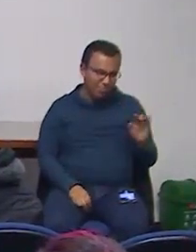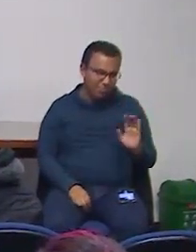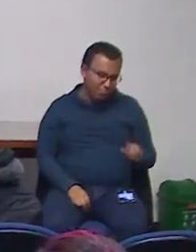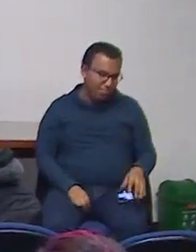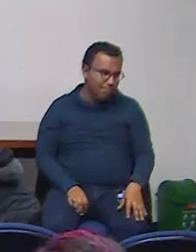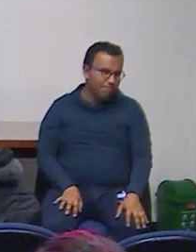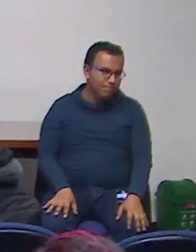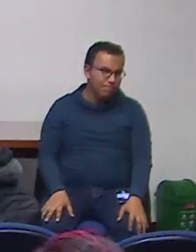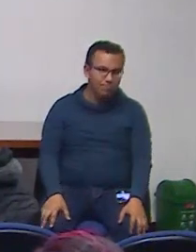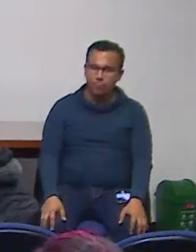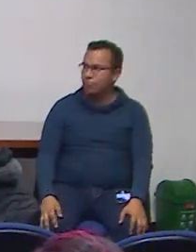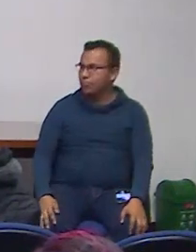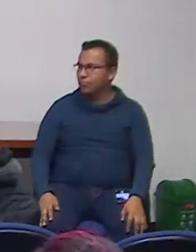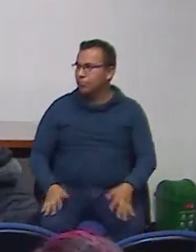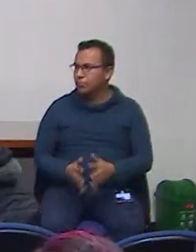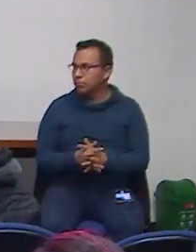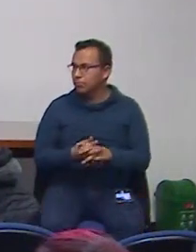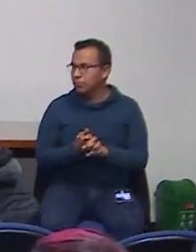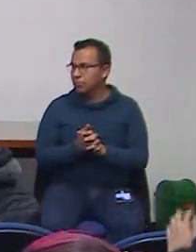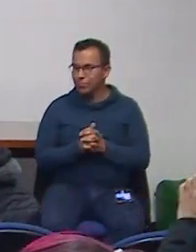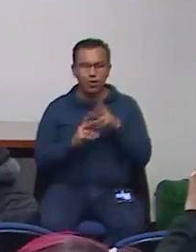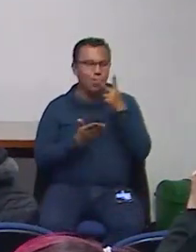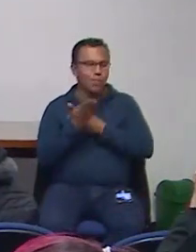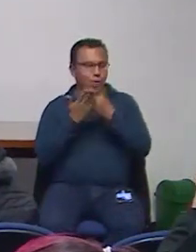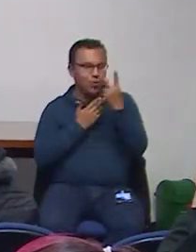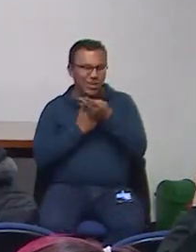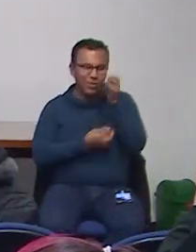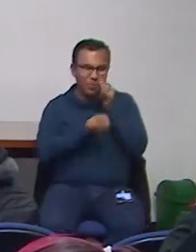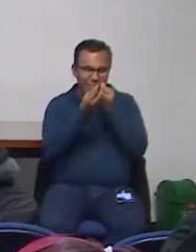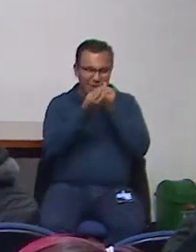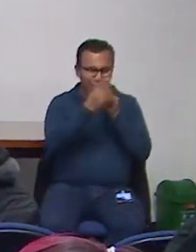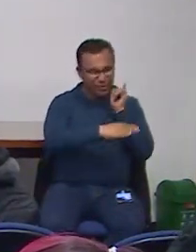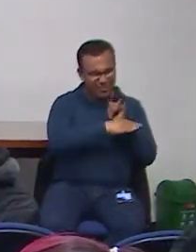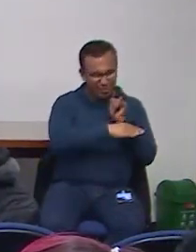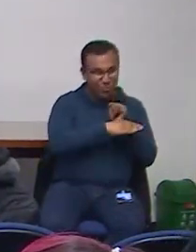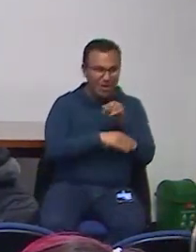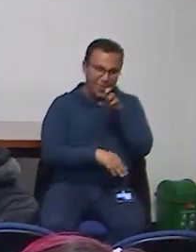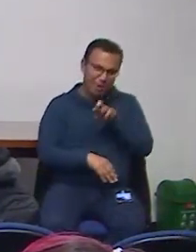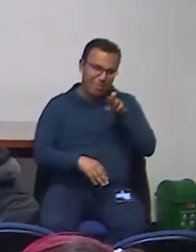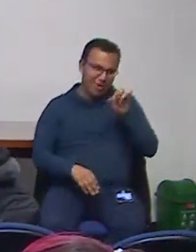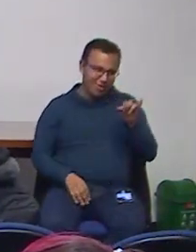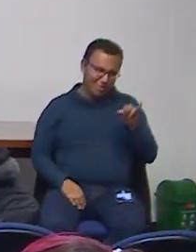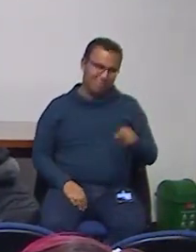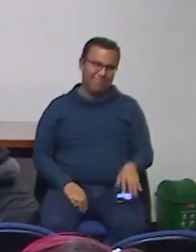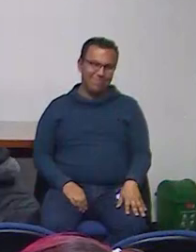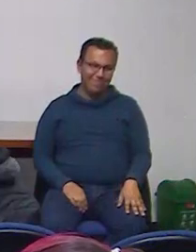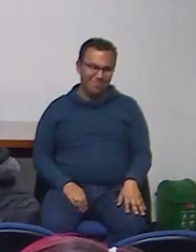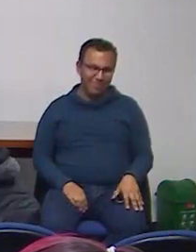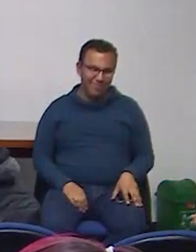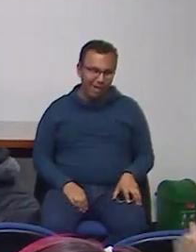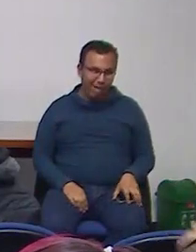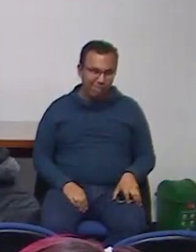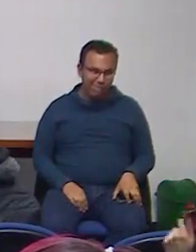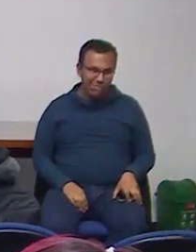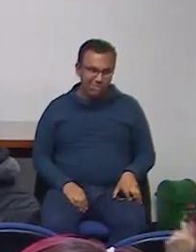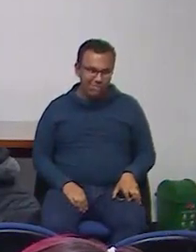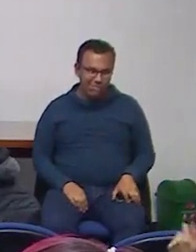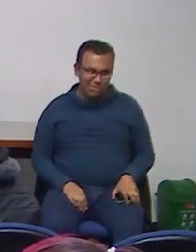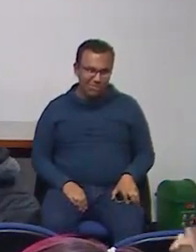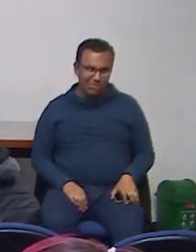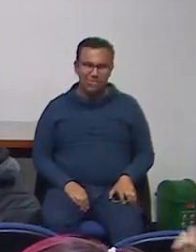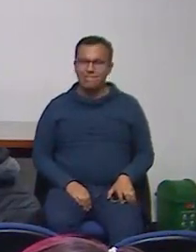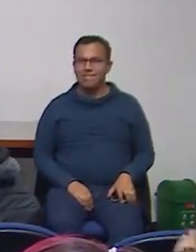podríamos hacer Jonathan es decir proyecto pedagógico institucional eh Eh sí proyecto pedagógico básicamente aquí en la pedagógica Ellos